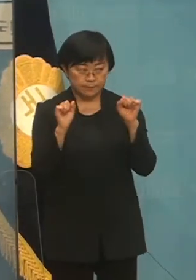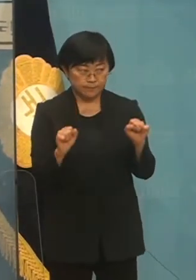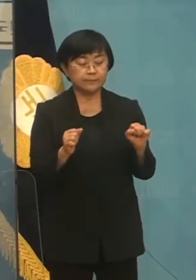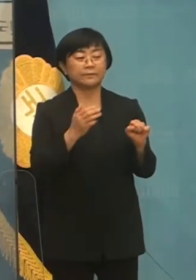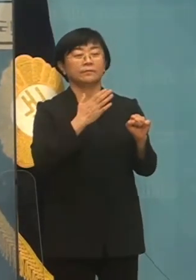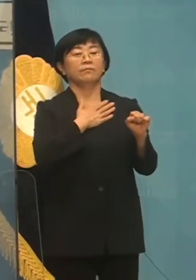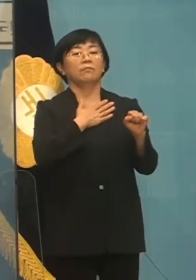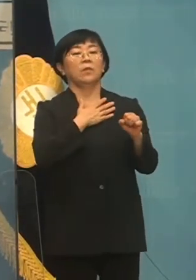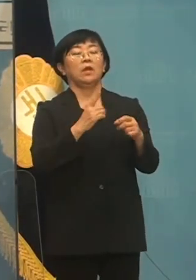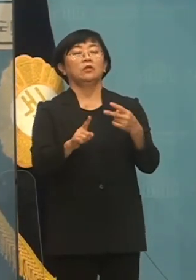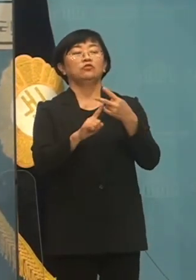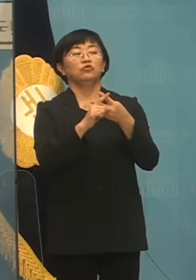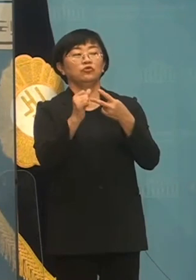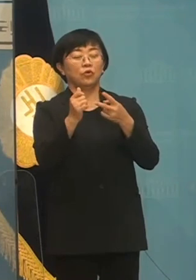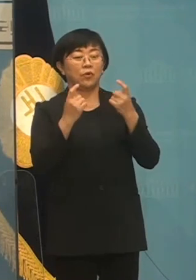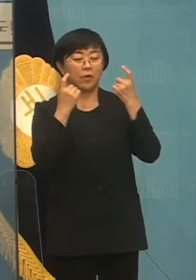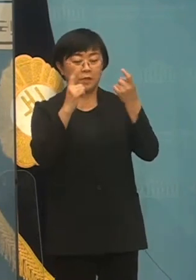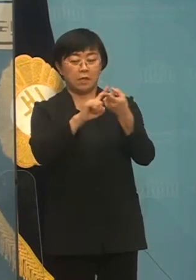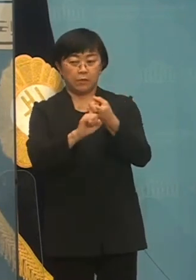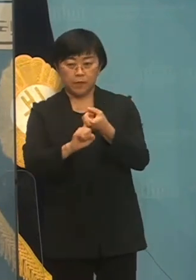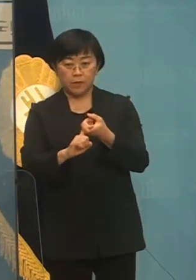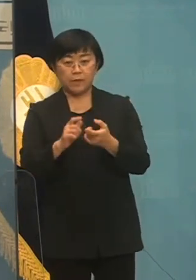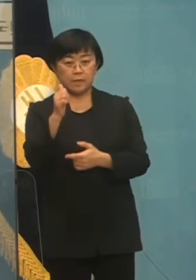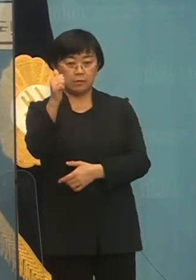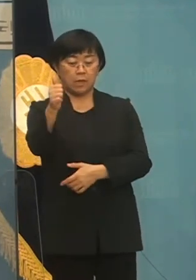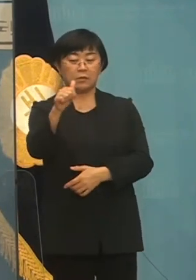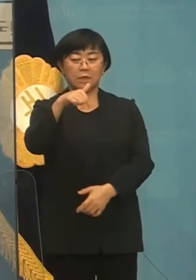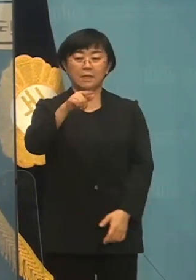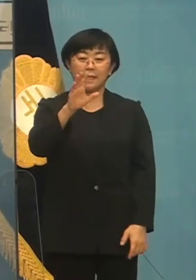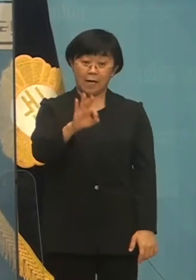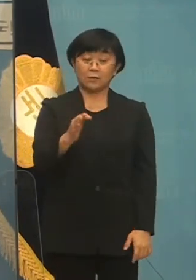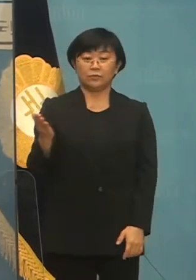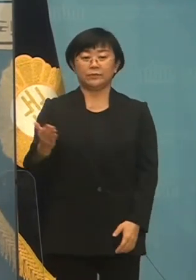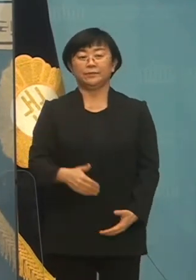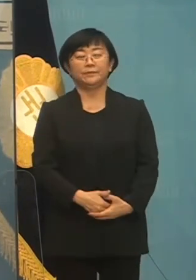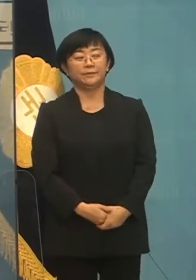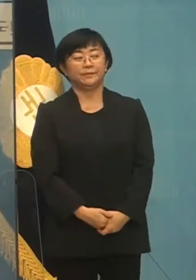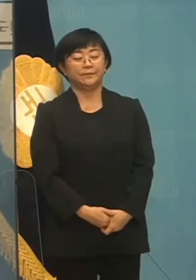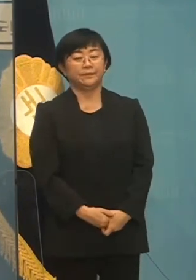안녕하십니까. 저는 중소여행사 연대의 이사를 맡고 있는 강순영이라고 합니다.